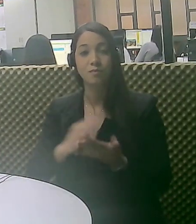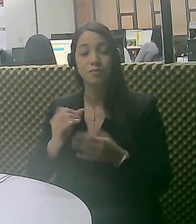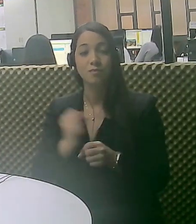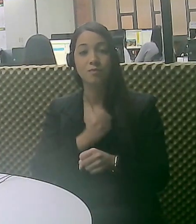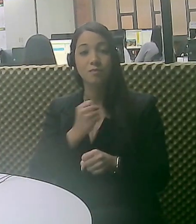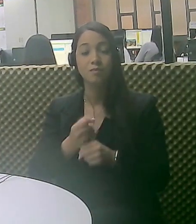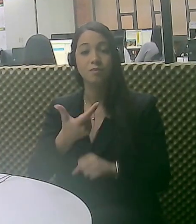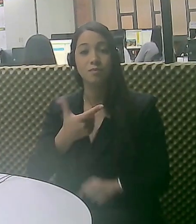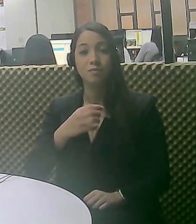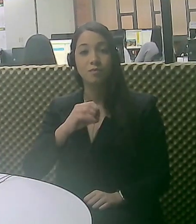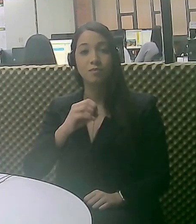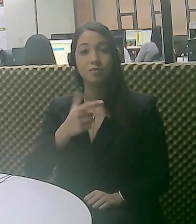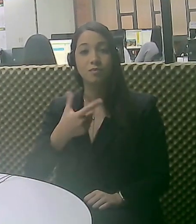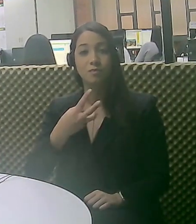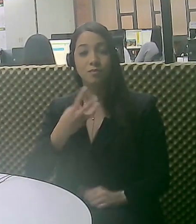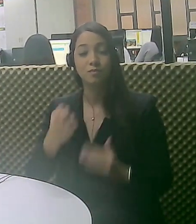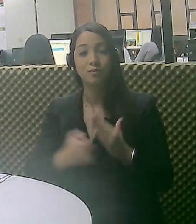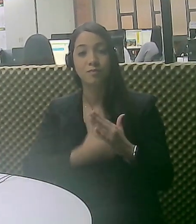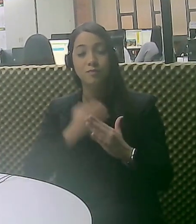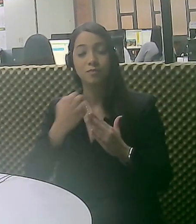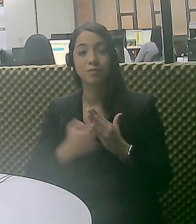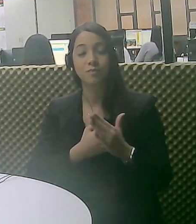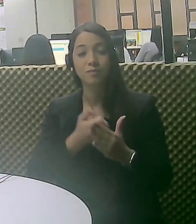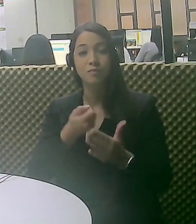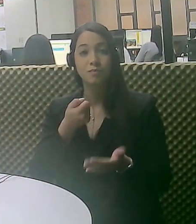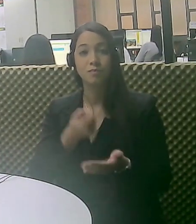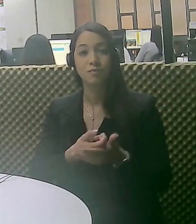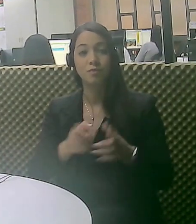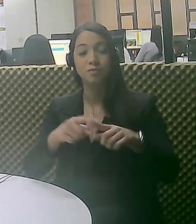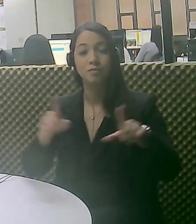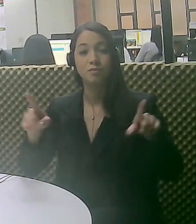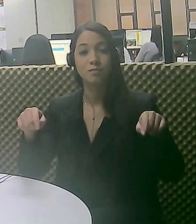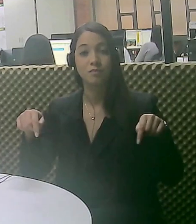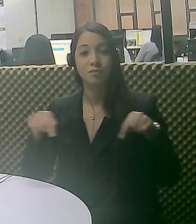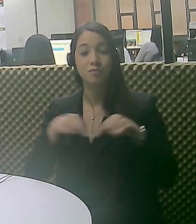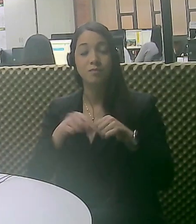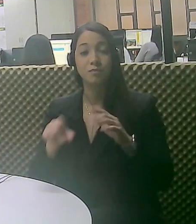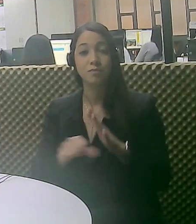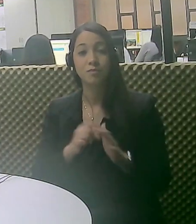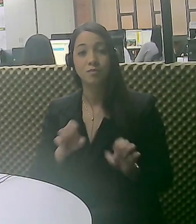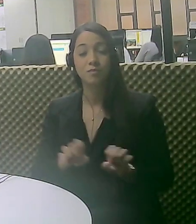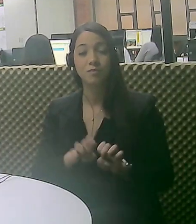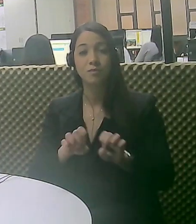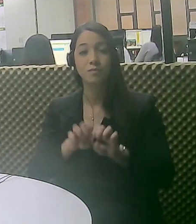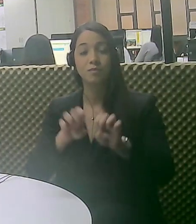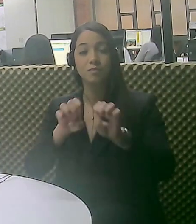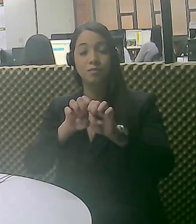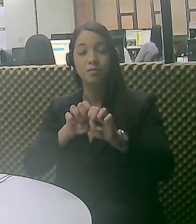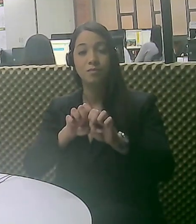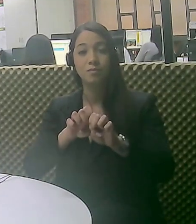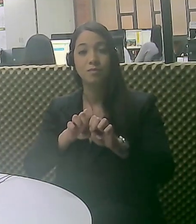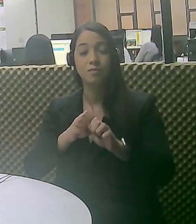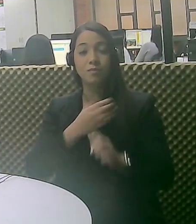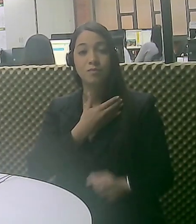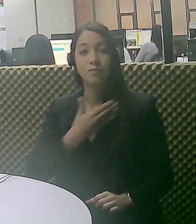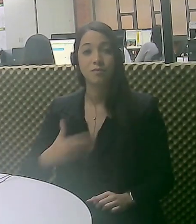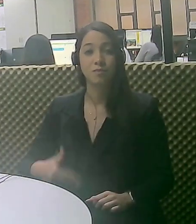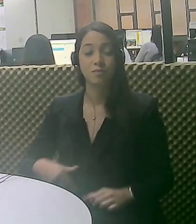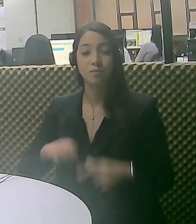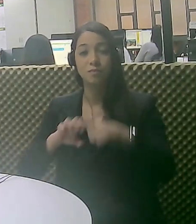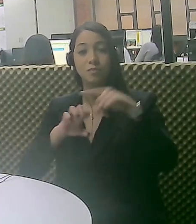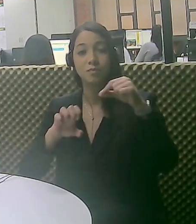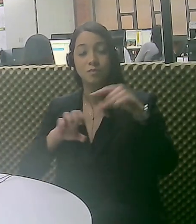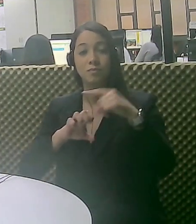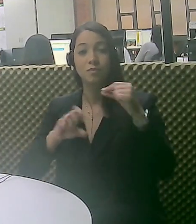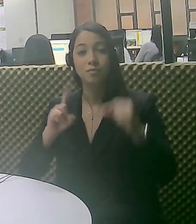em 2023 das empresas que adquiriram lotes. Uma das primeiras estruturas a serem erguidas no loteamento público empresarial da